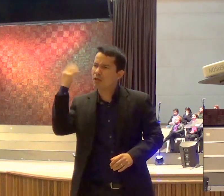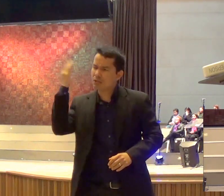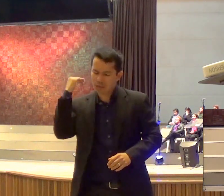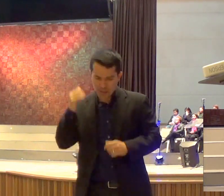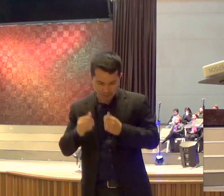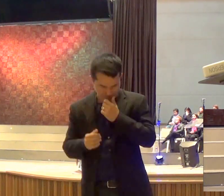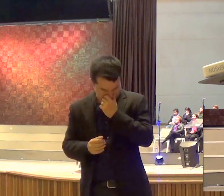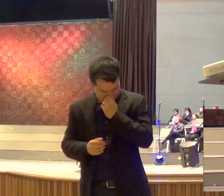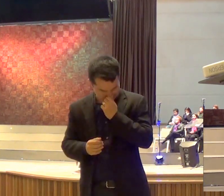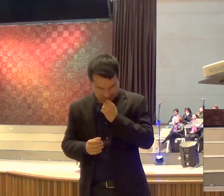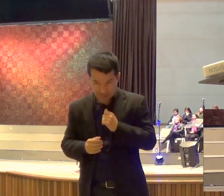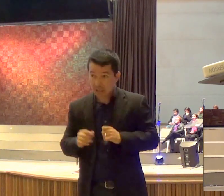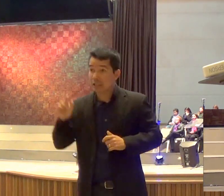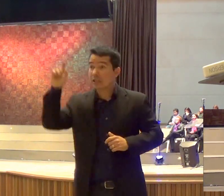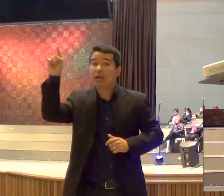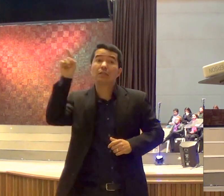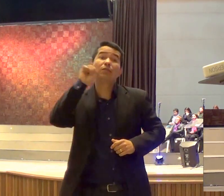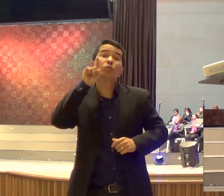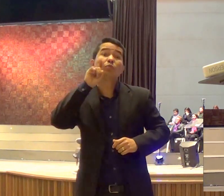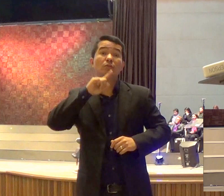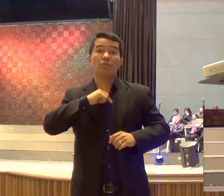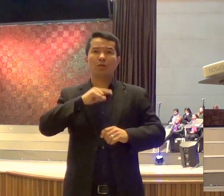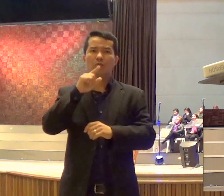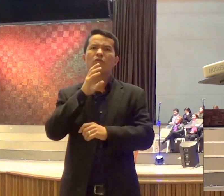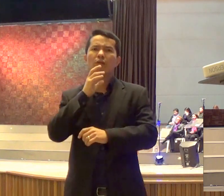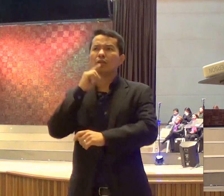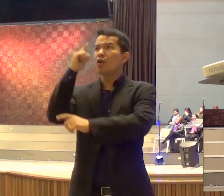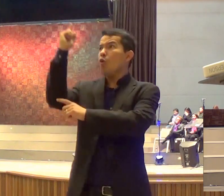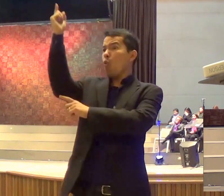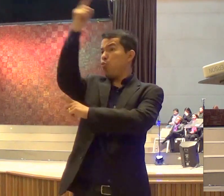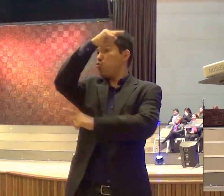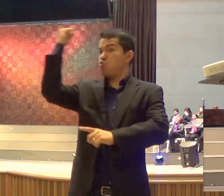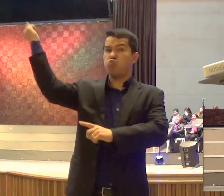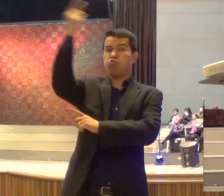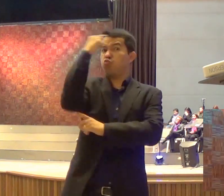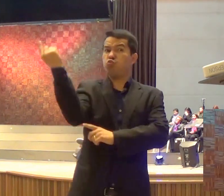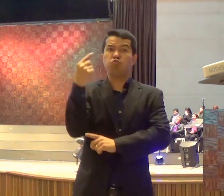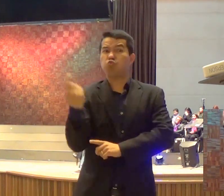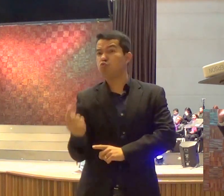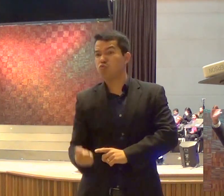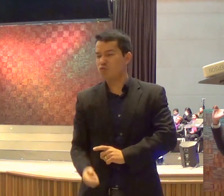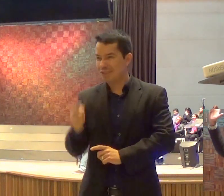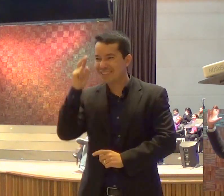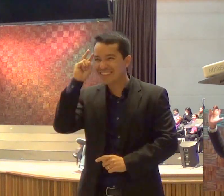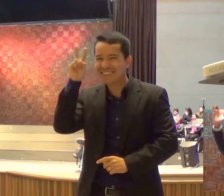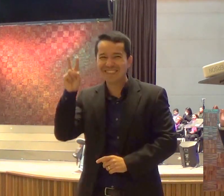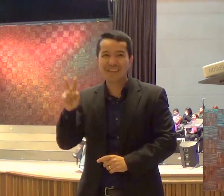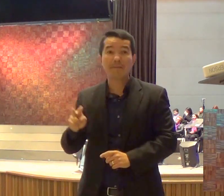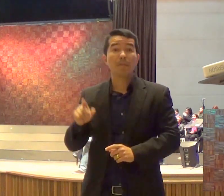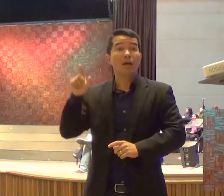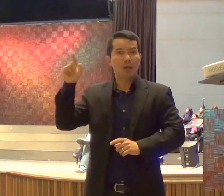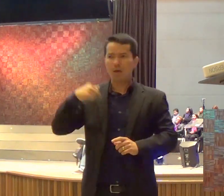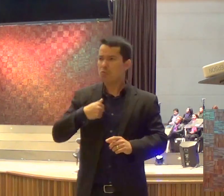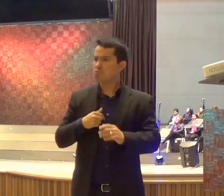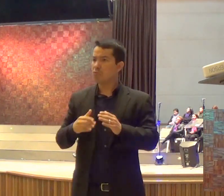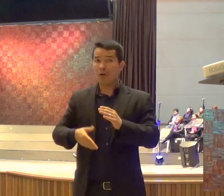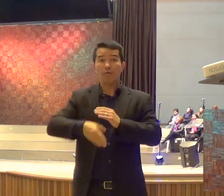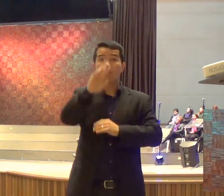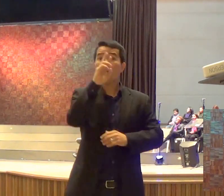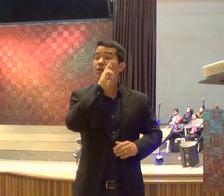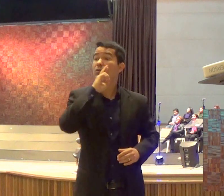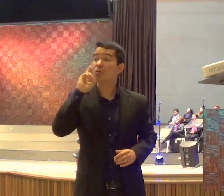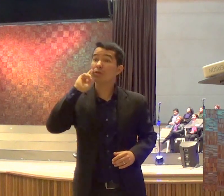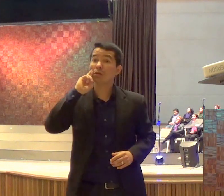de furacões eu achei tão interessante uma sinalização que tinha uma lanchonete que dizia a